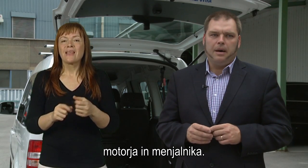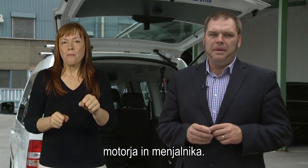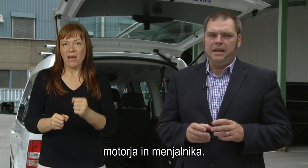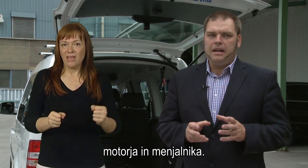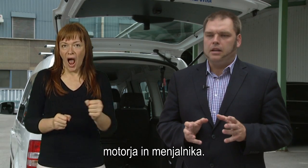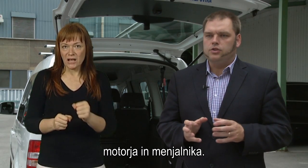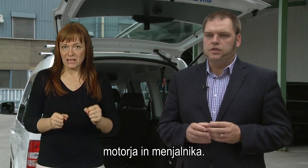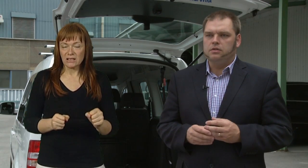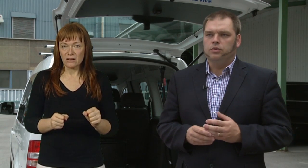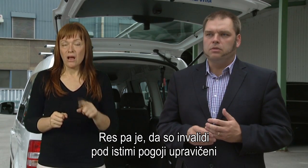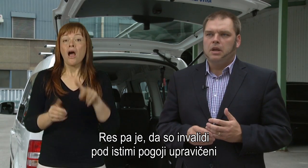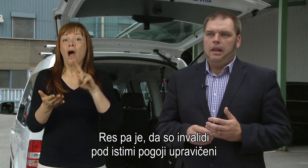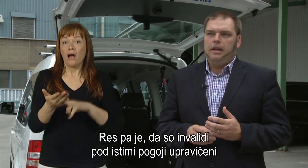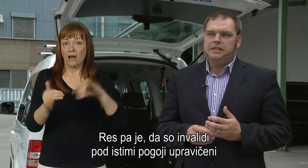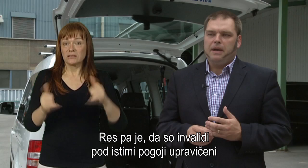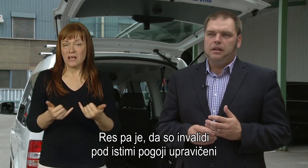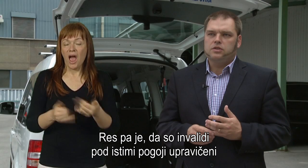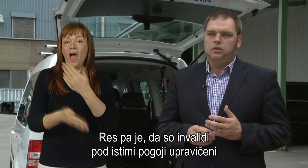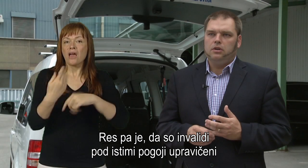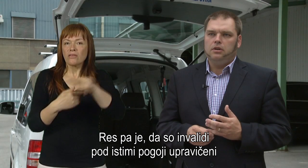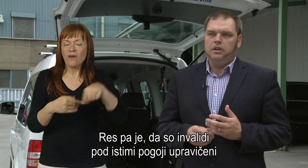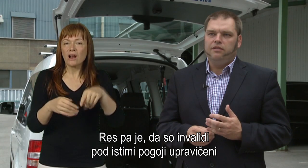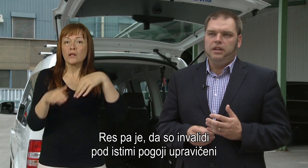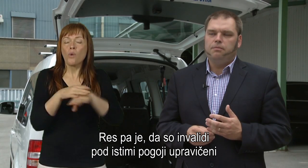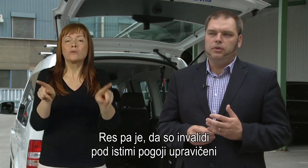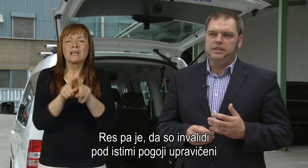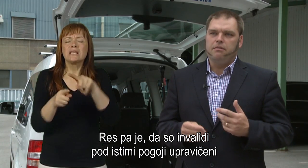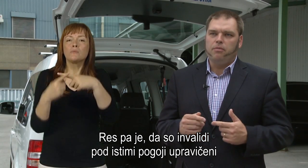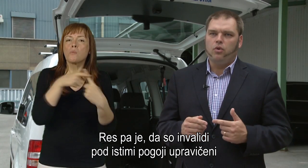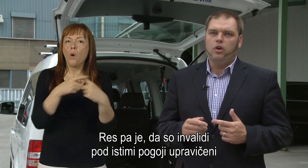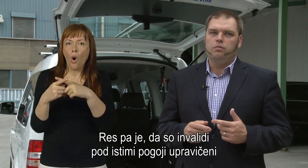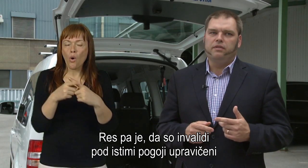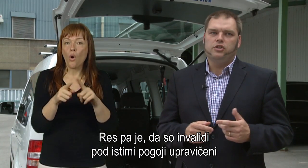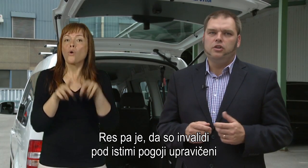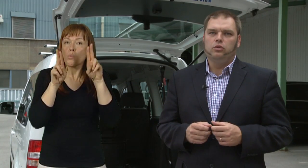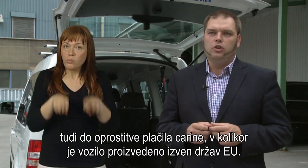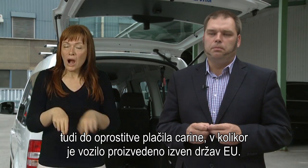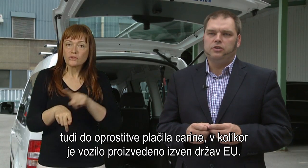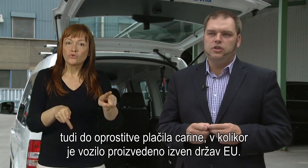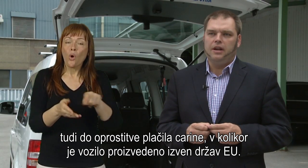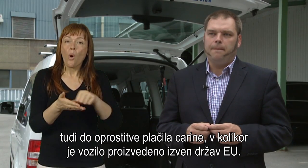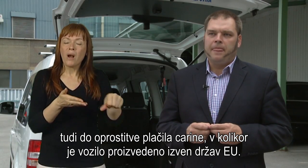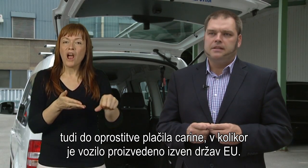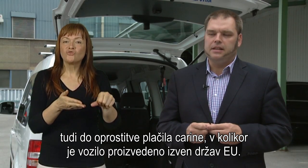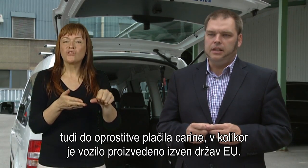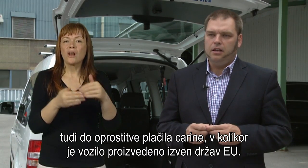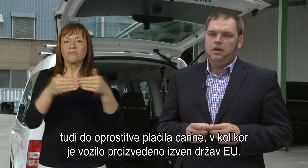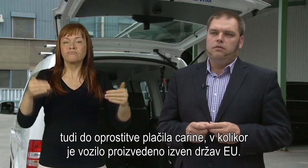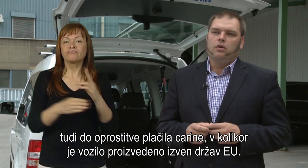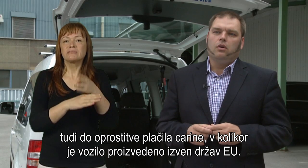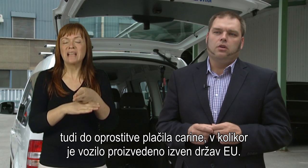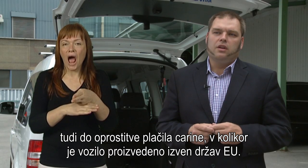in pa menjalnika, če se ne motim. Res pa je, da so invalidi pod istimi pogoji upravičeni tudi do plačila